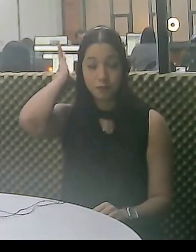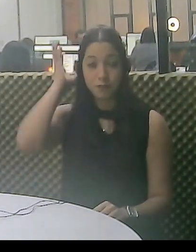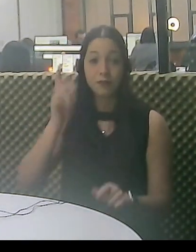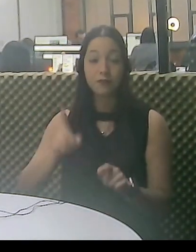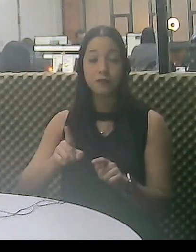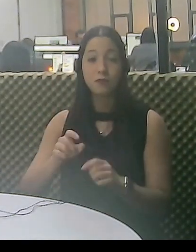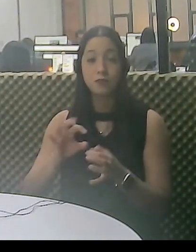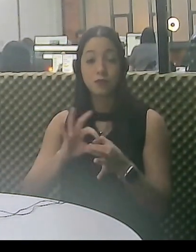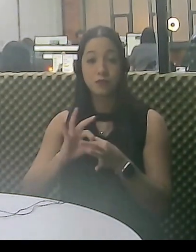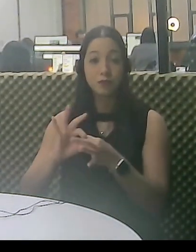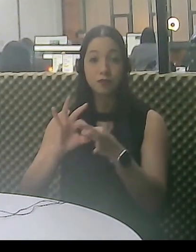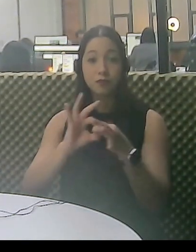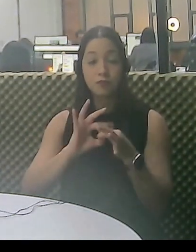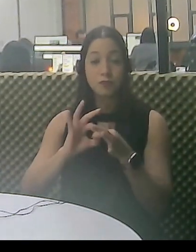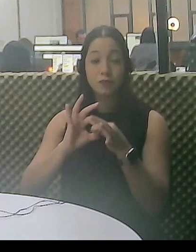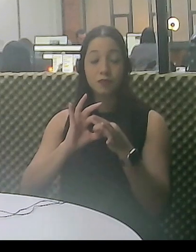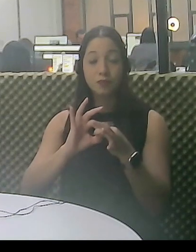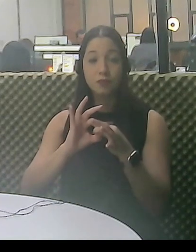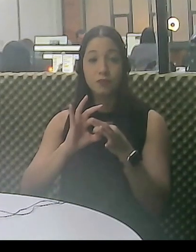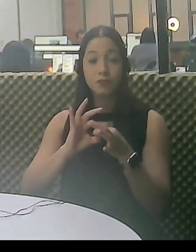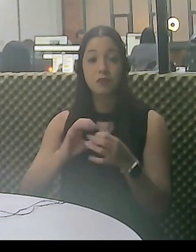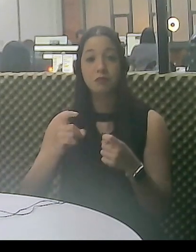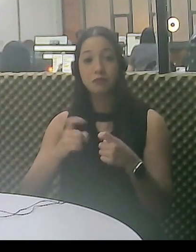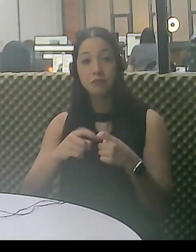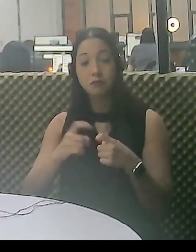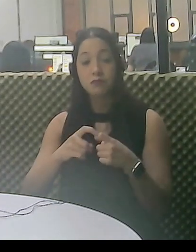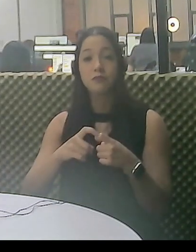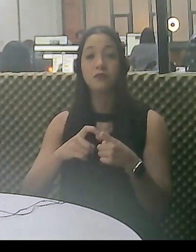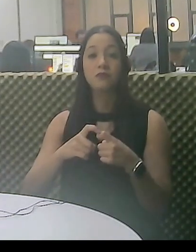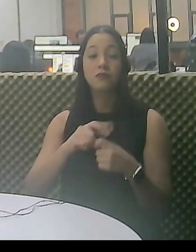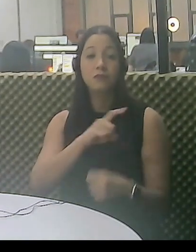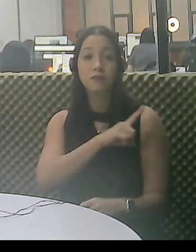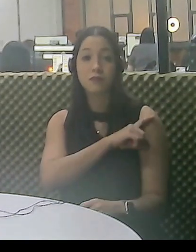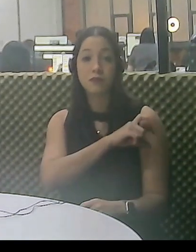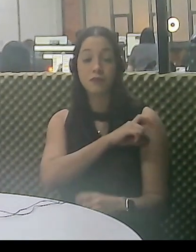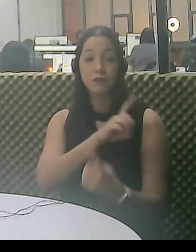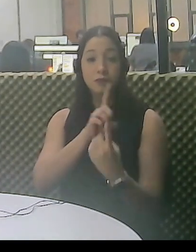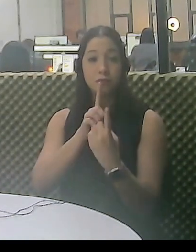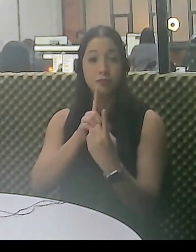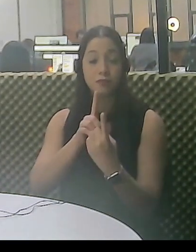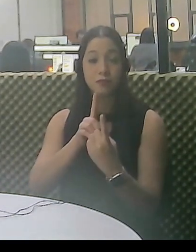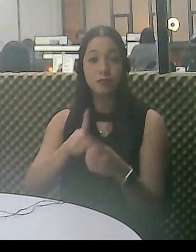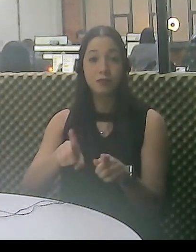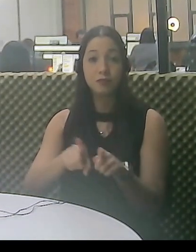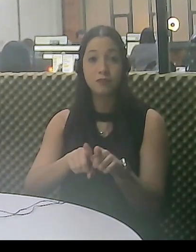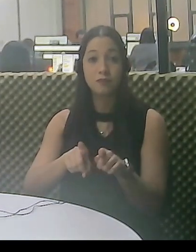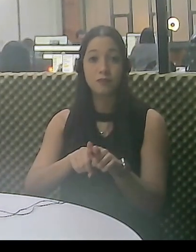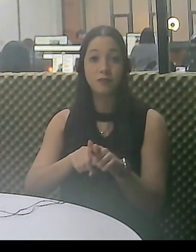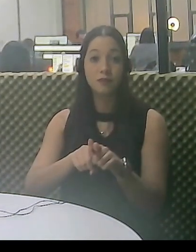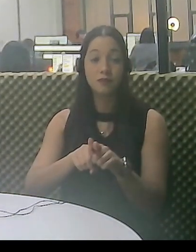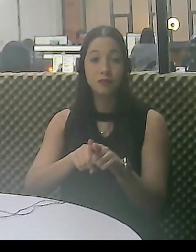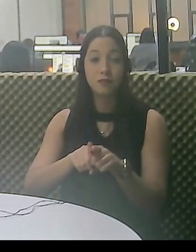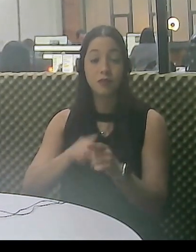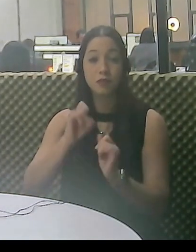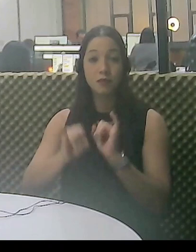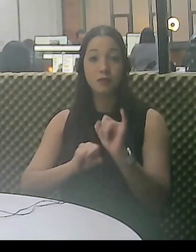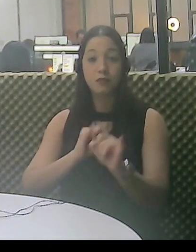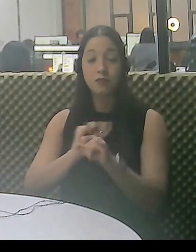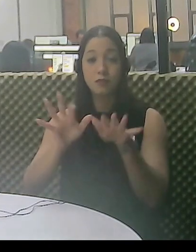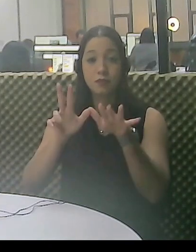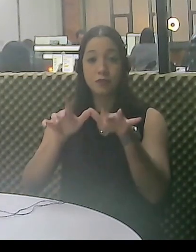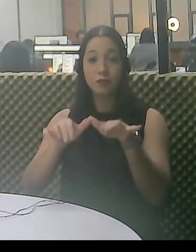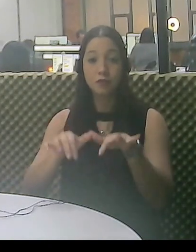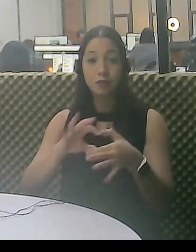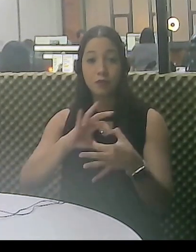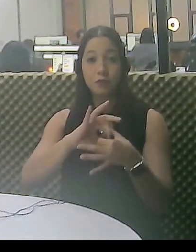está associado ao civil, né, médicos, enfermeiros, para fazer o atendimento. Além de termos ali o prontuário eletrônico, que é interligado